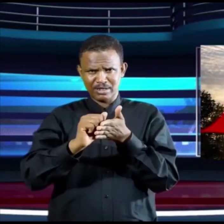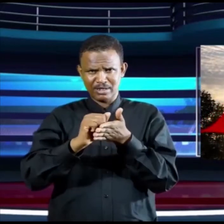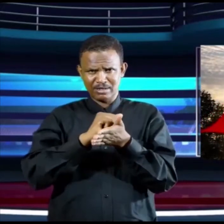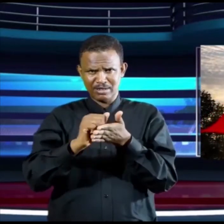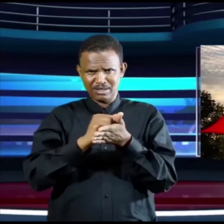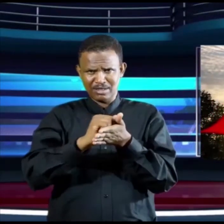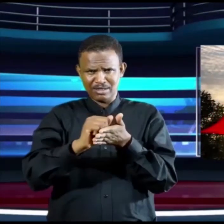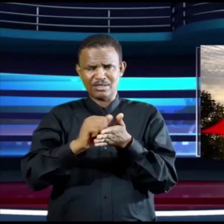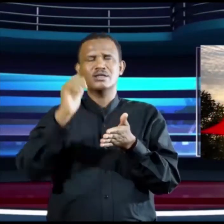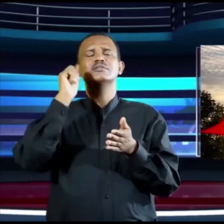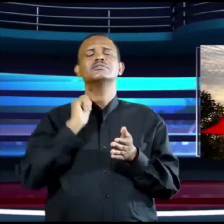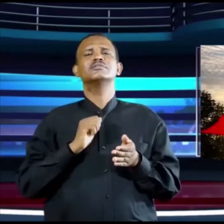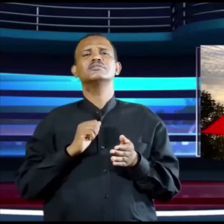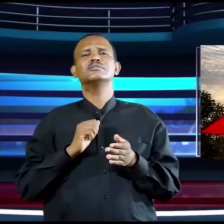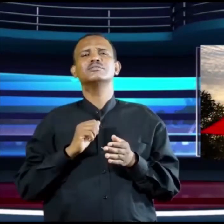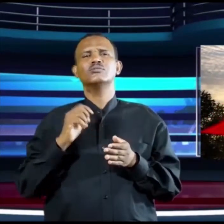Wamsbahi